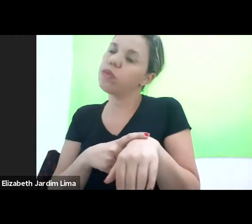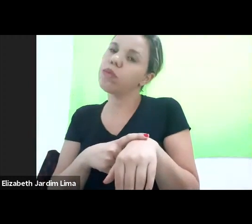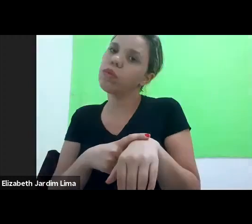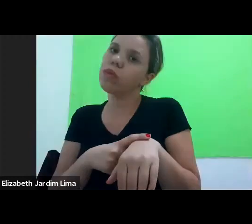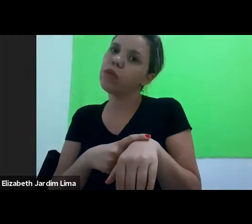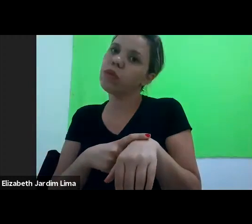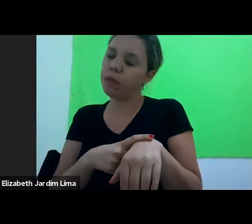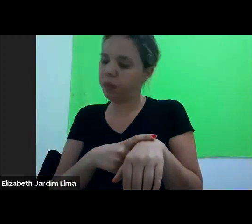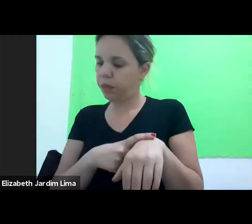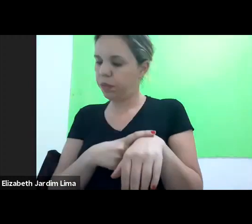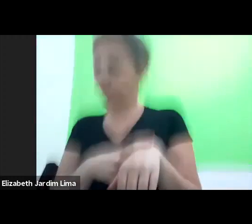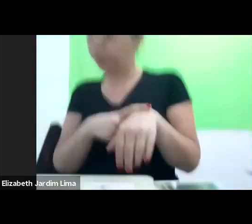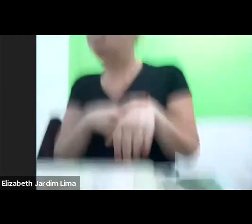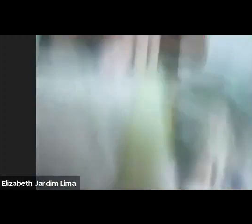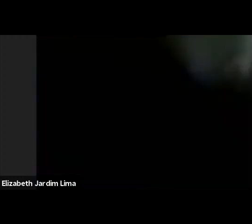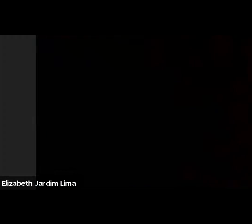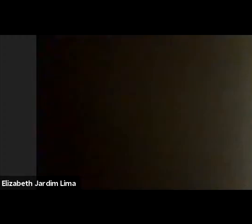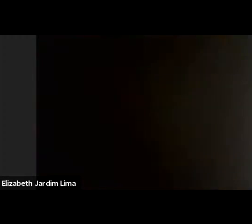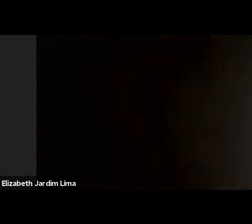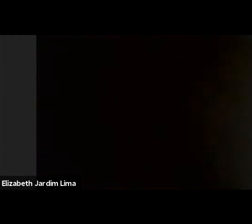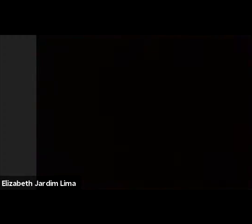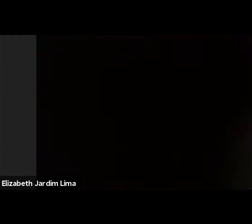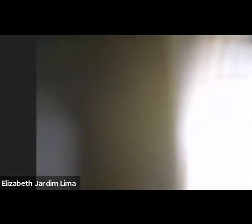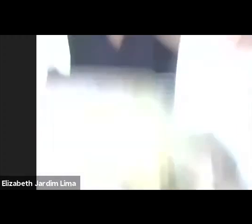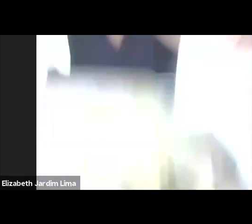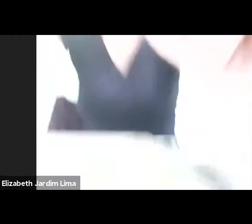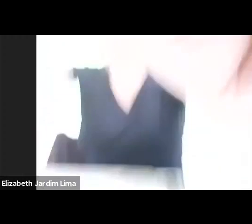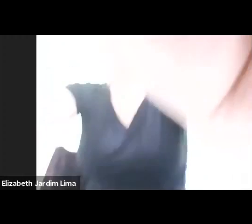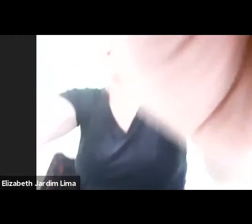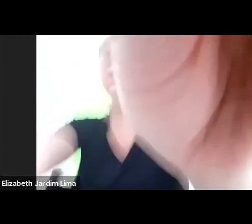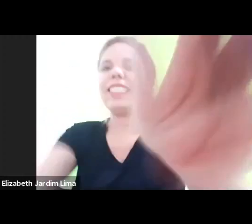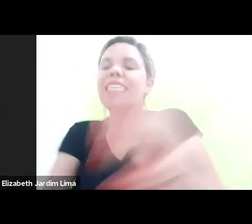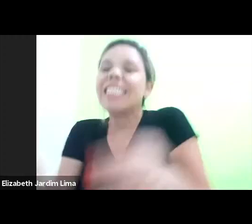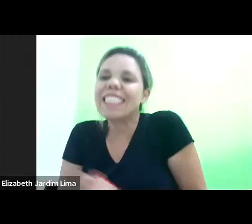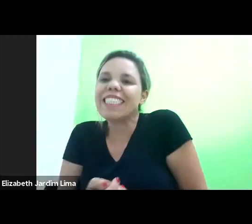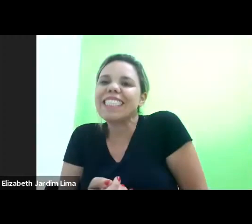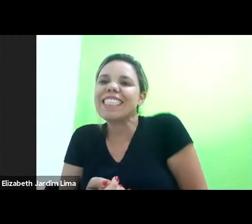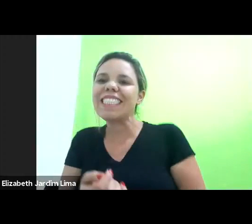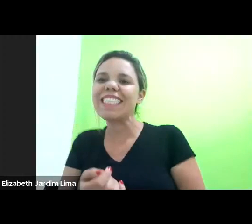momentos que a gente, às vezes, precisa parar e chorar e refletir muito sobre